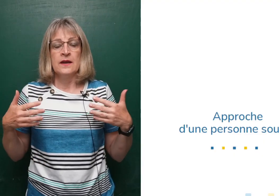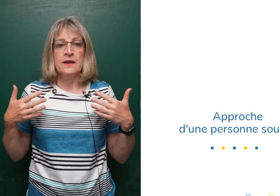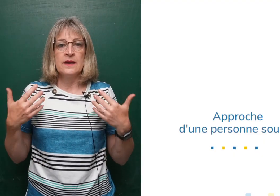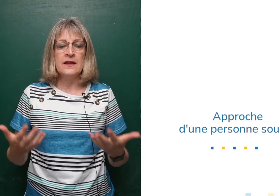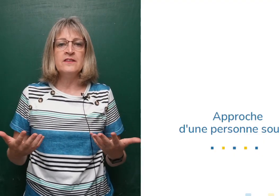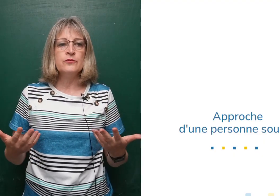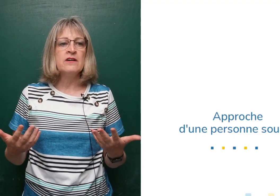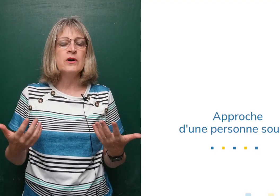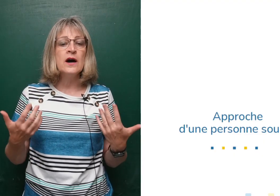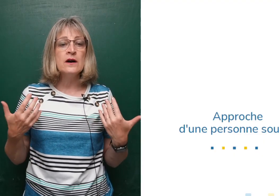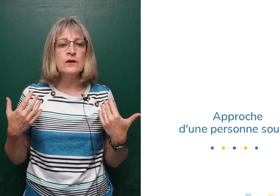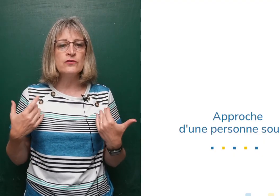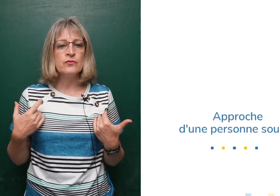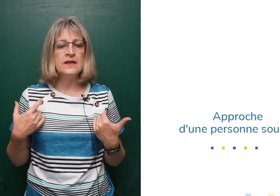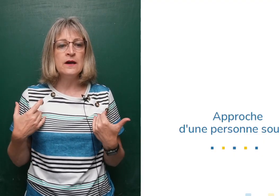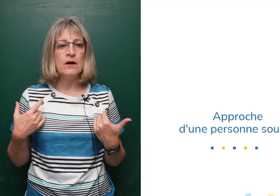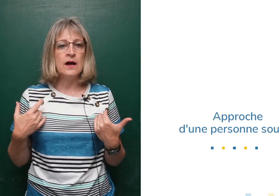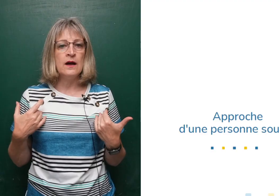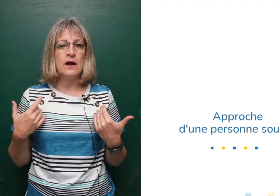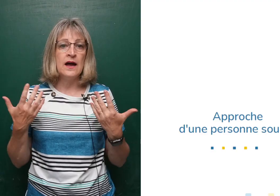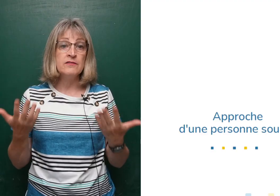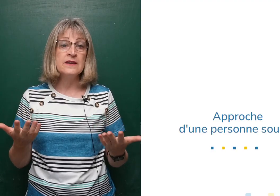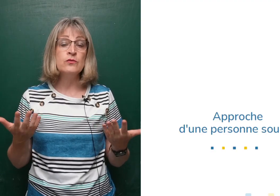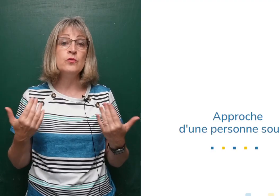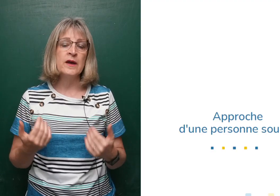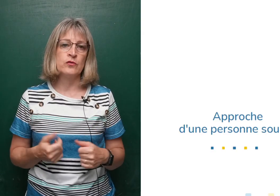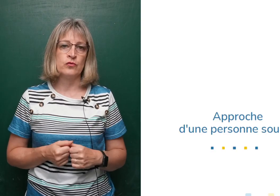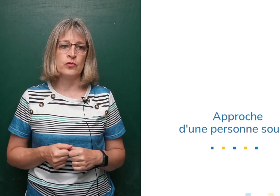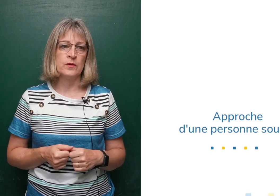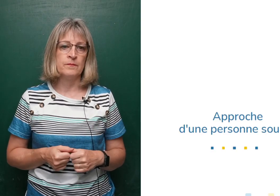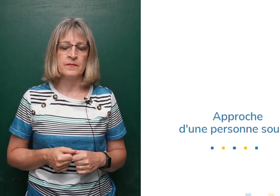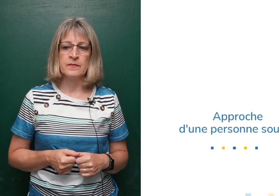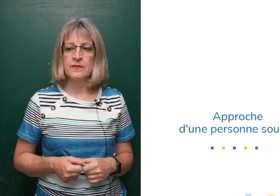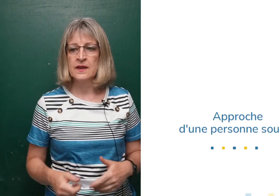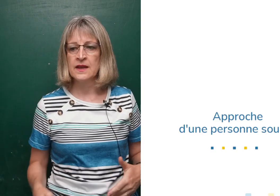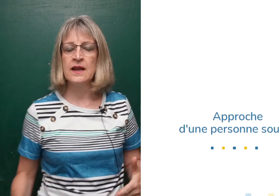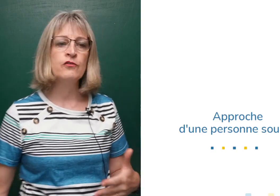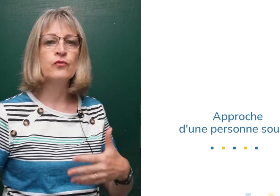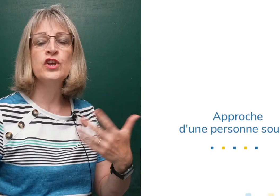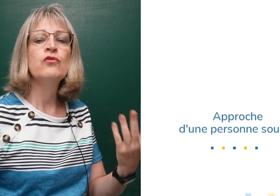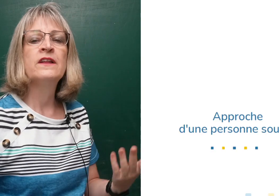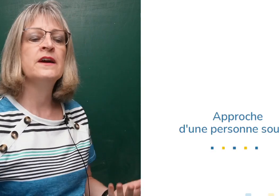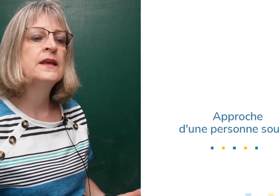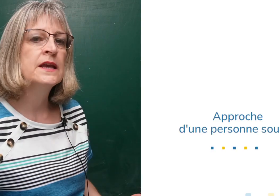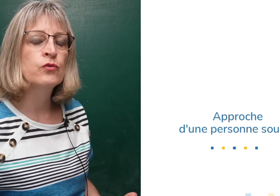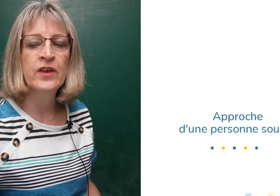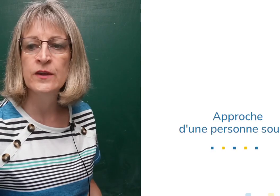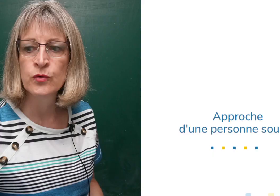quelle attitude avoir lorsqu'on est avec une personne sourde? Quels sont on va dire, les conseils de